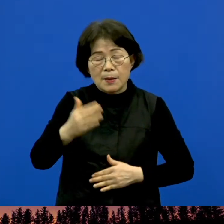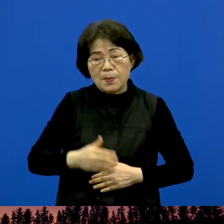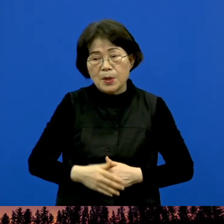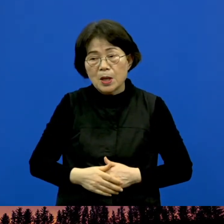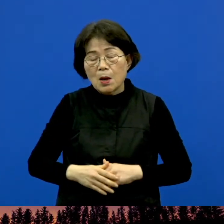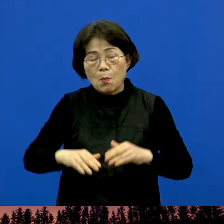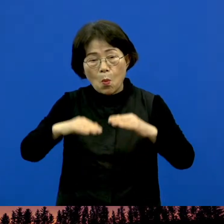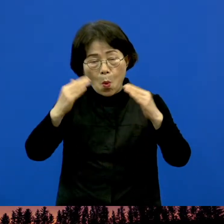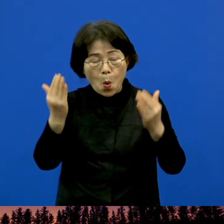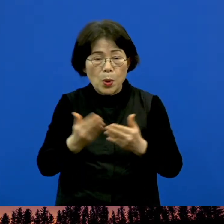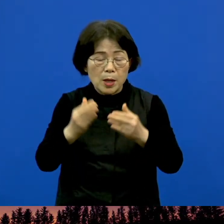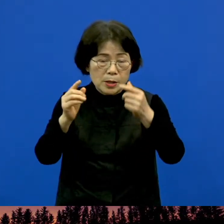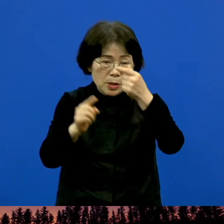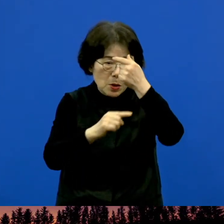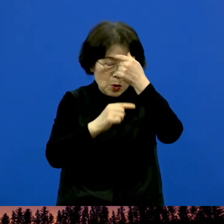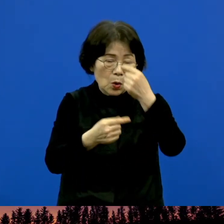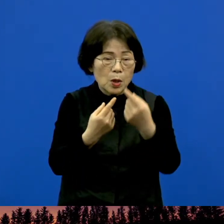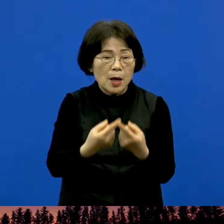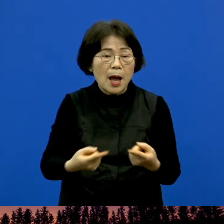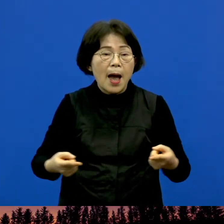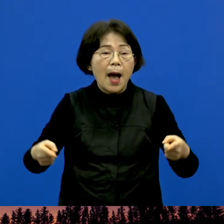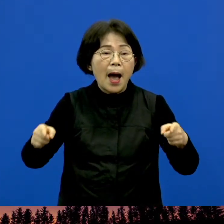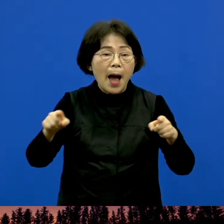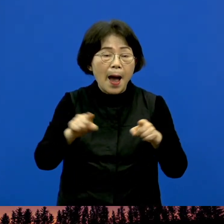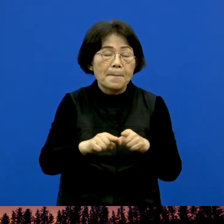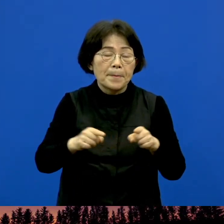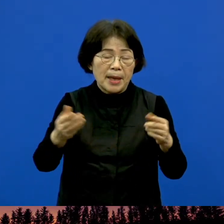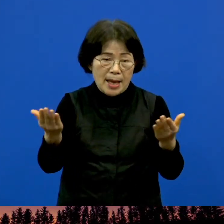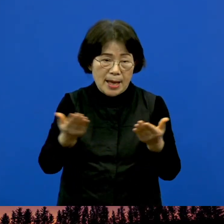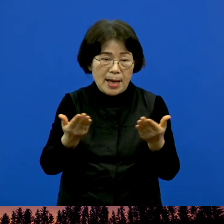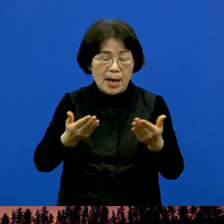모든 성도들이 함께 만들어가는